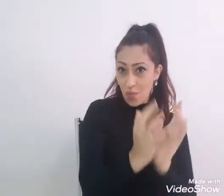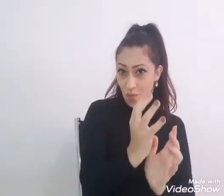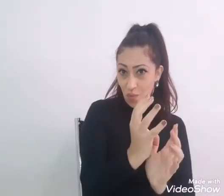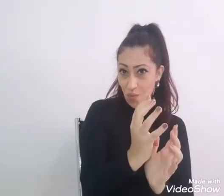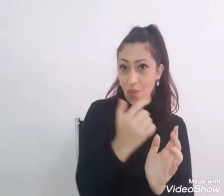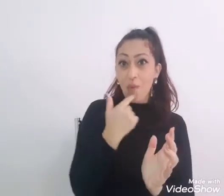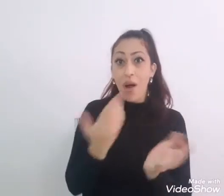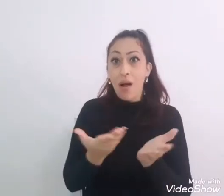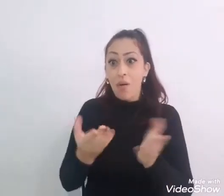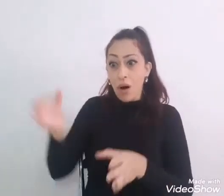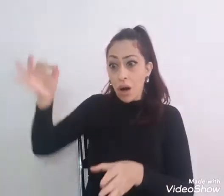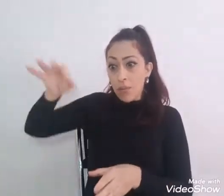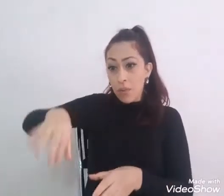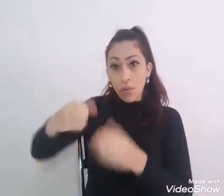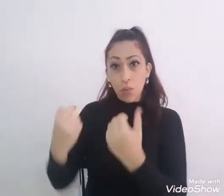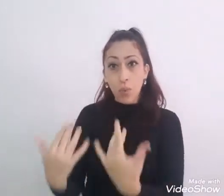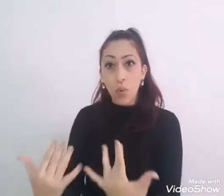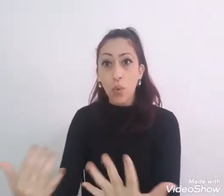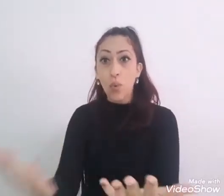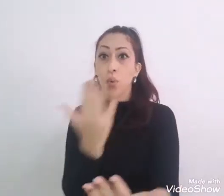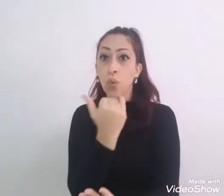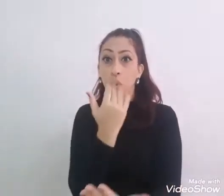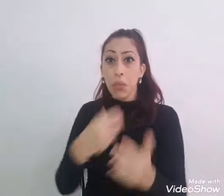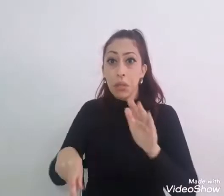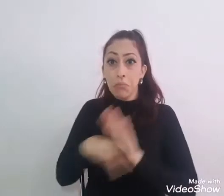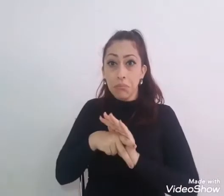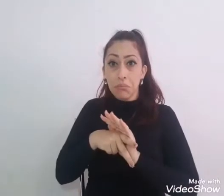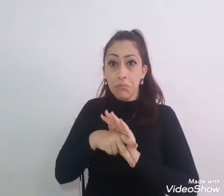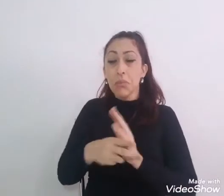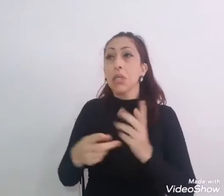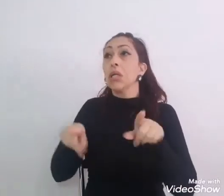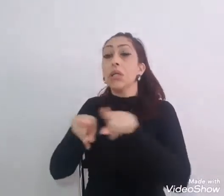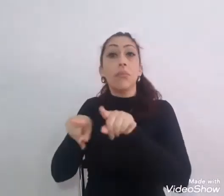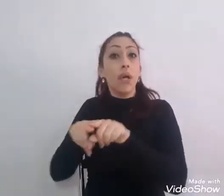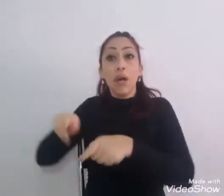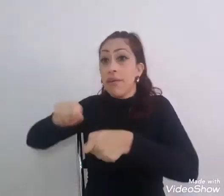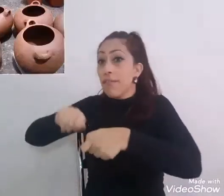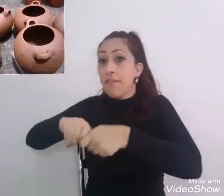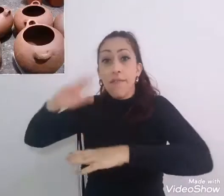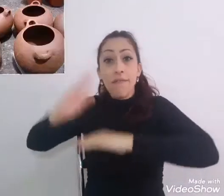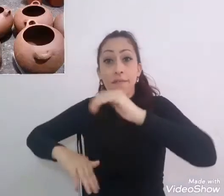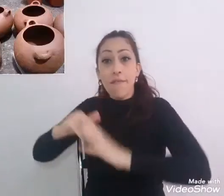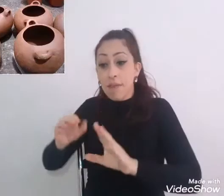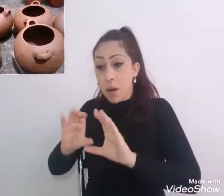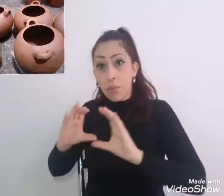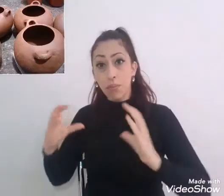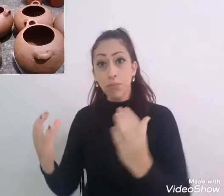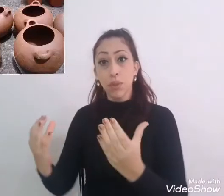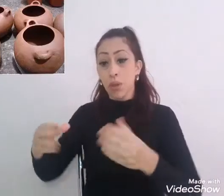própria caça, né? A criação dos animais, eles passam a fazer pequenos potes e panelas para poder estar cozinhando o seu alimento com o